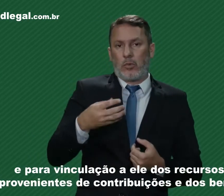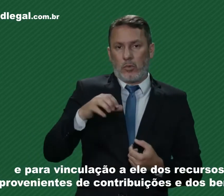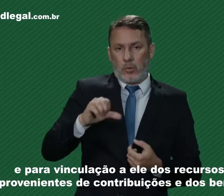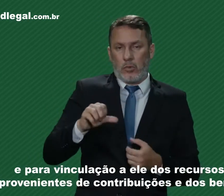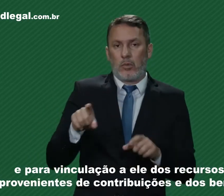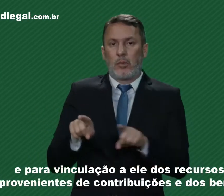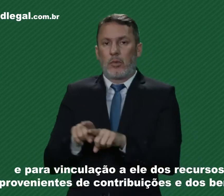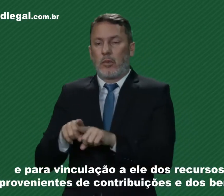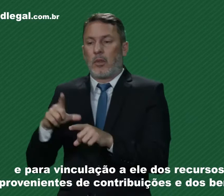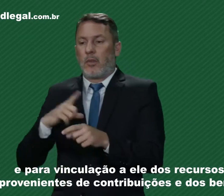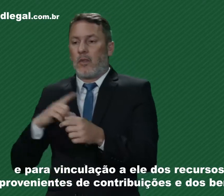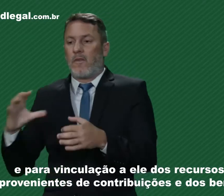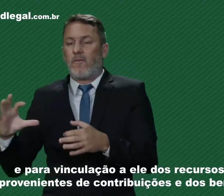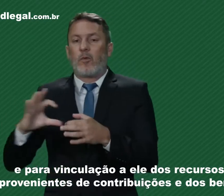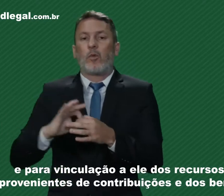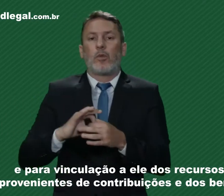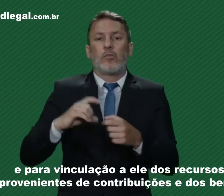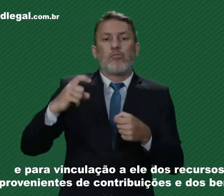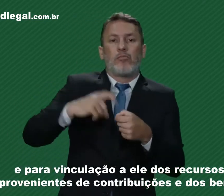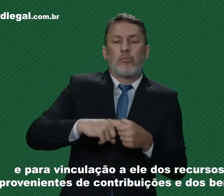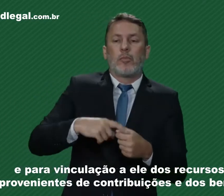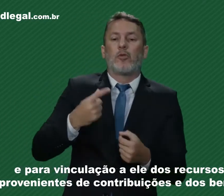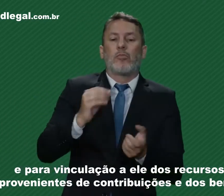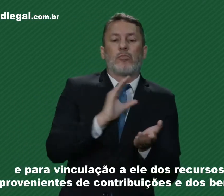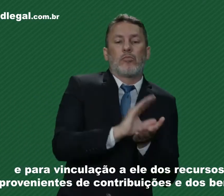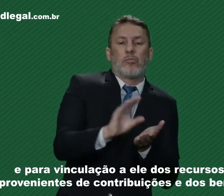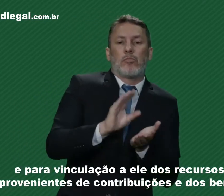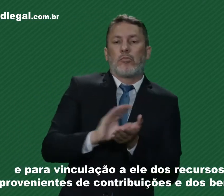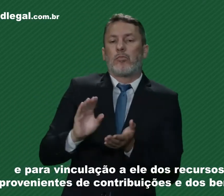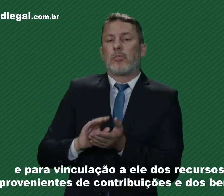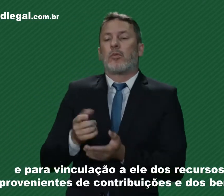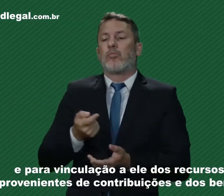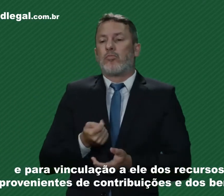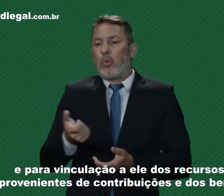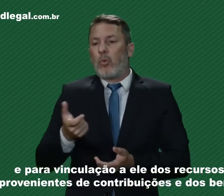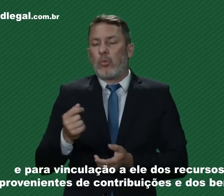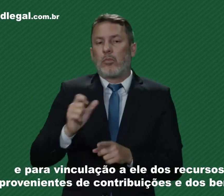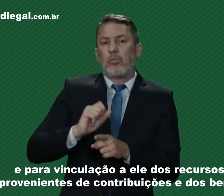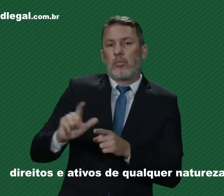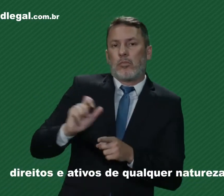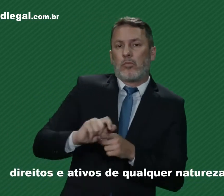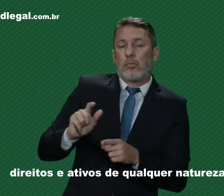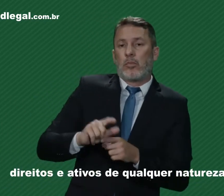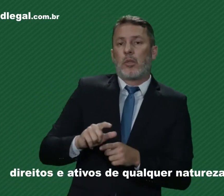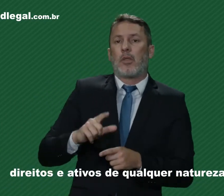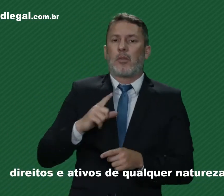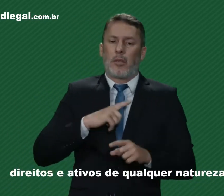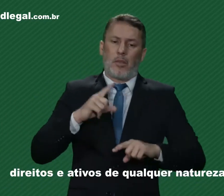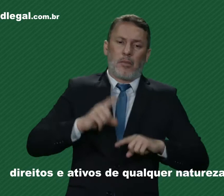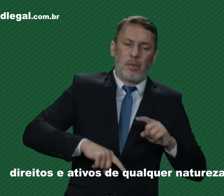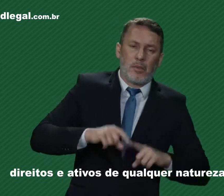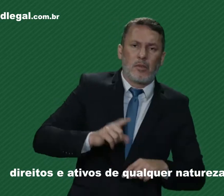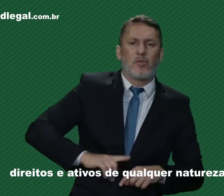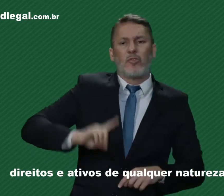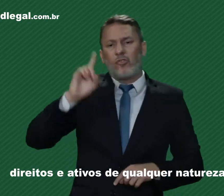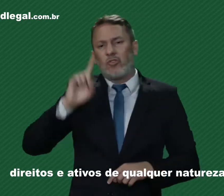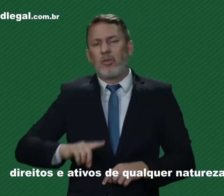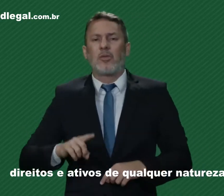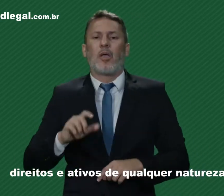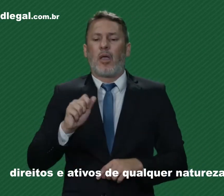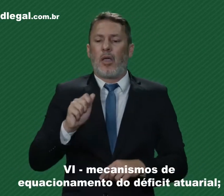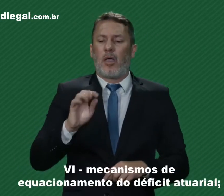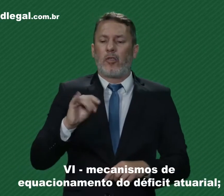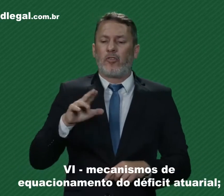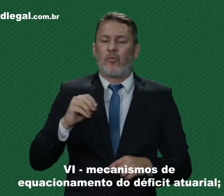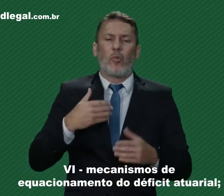e para a vinculação a ele dos recursos provenientes de contribuições e dos bens, direitos e ativos de qualquer